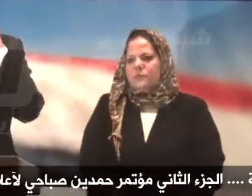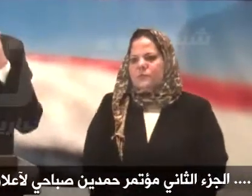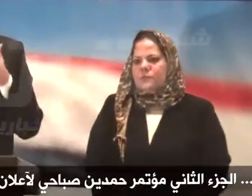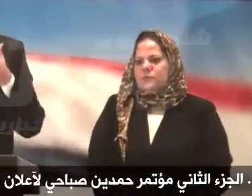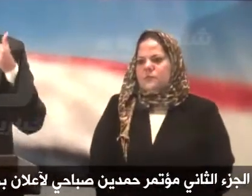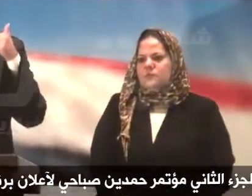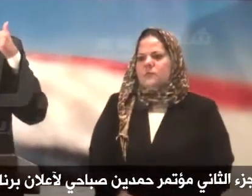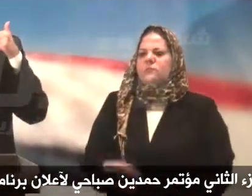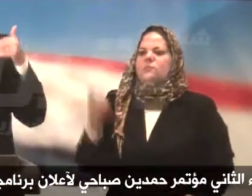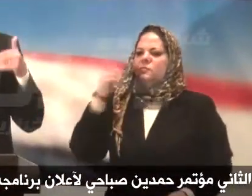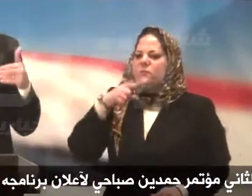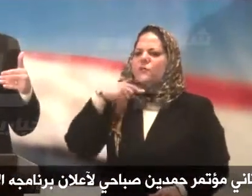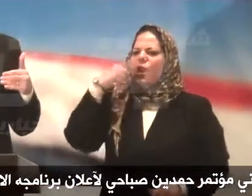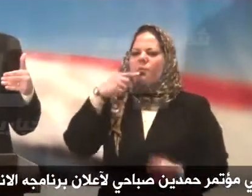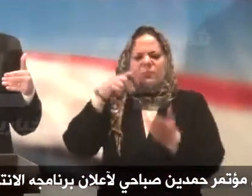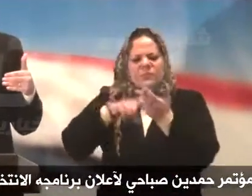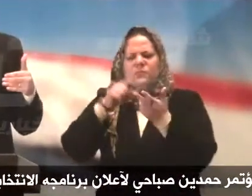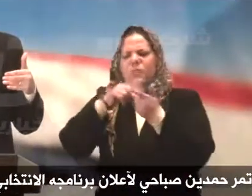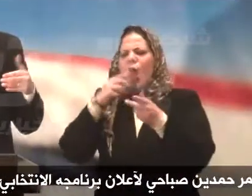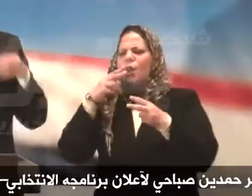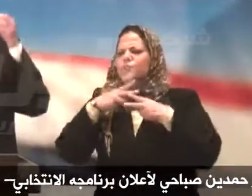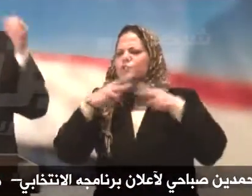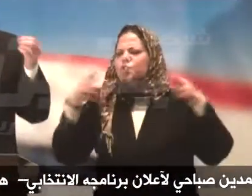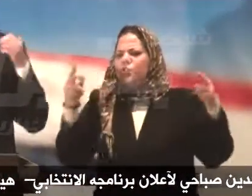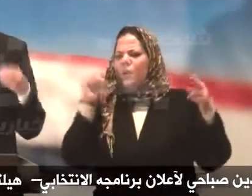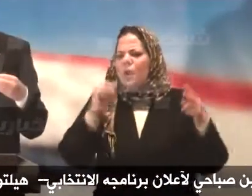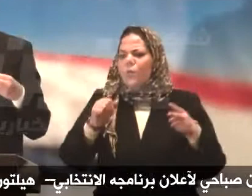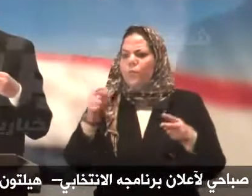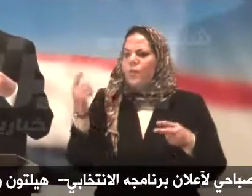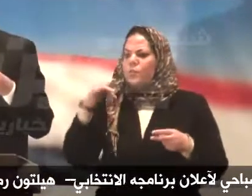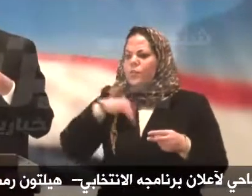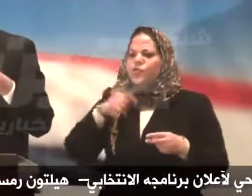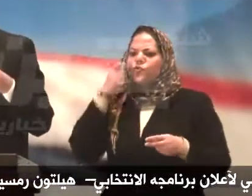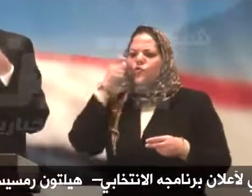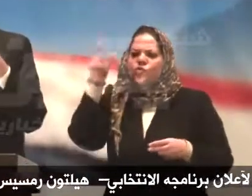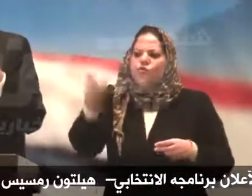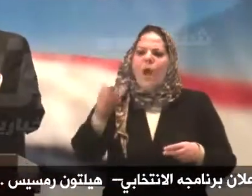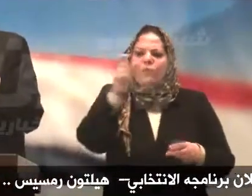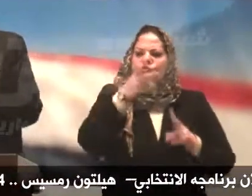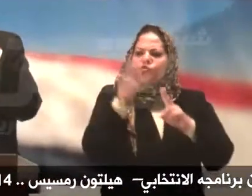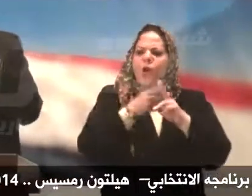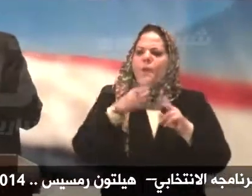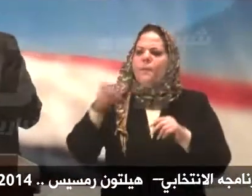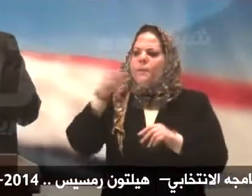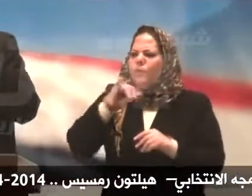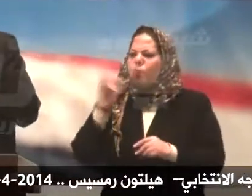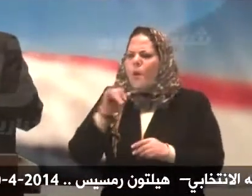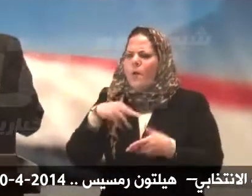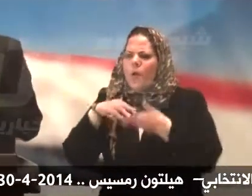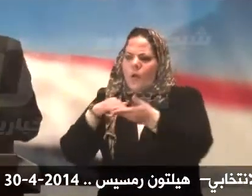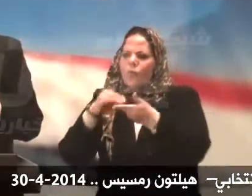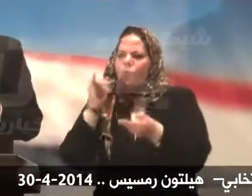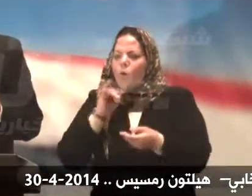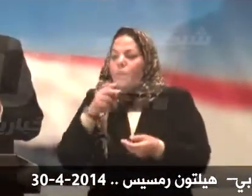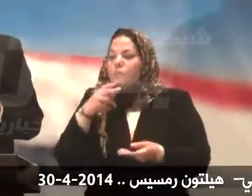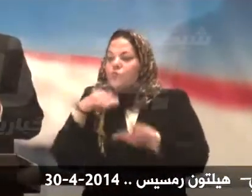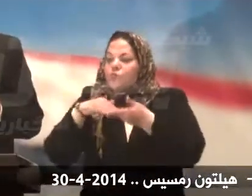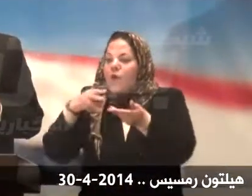وما يقال كثير، واللي عند الشعب ده اكتر وابدع